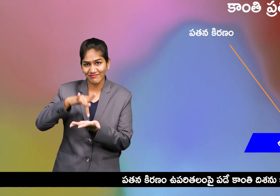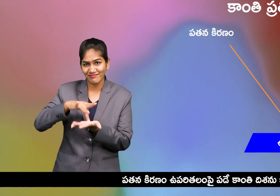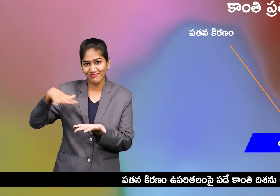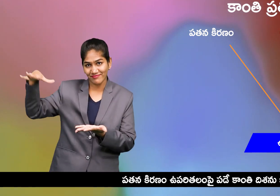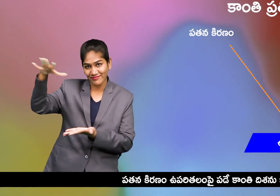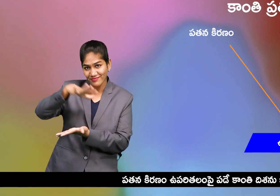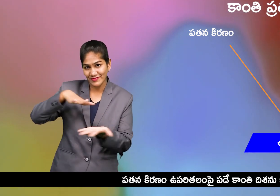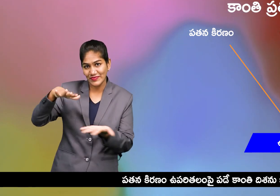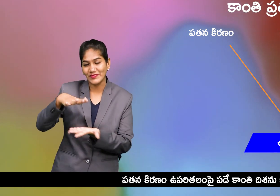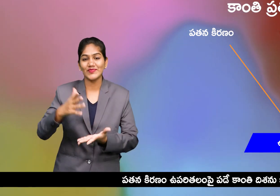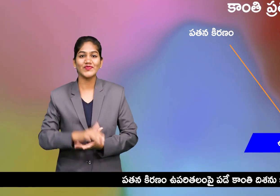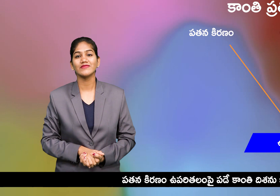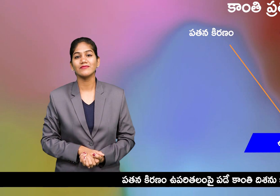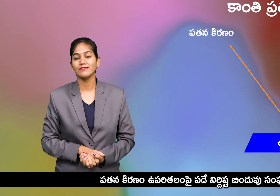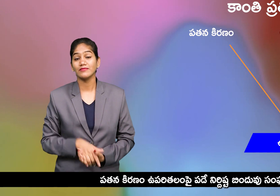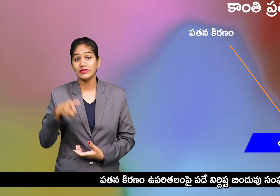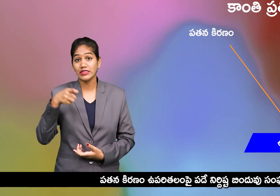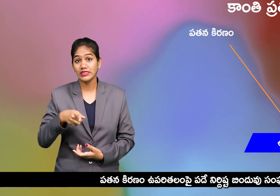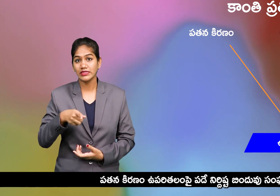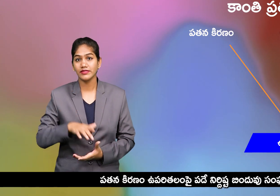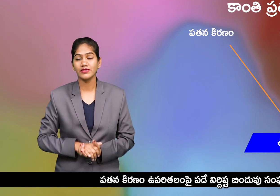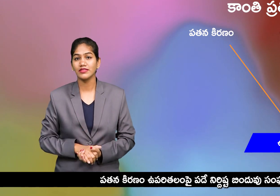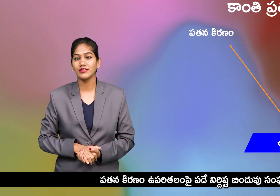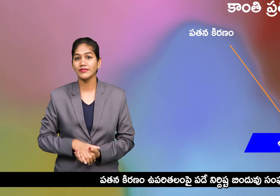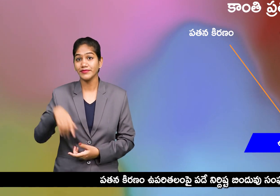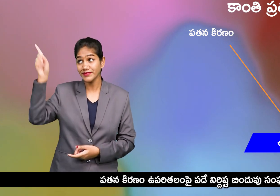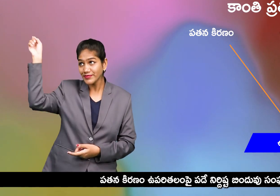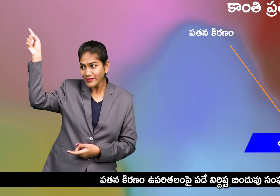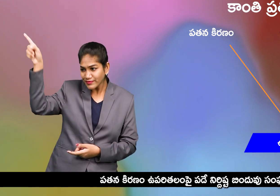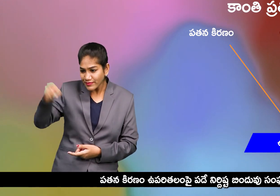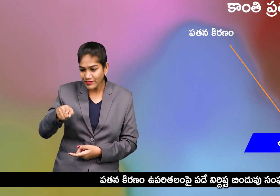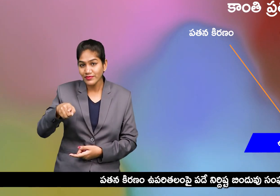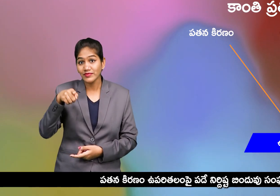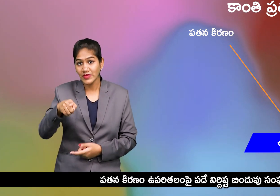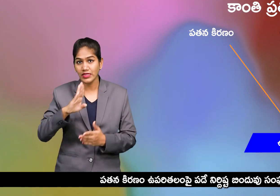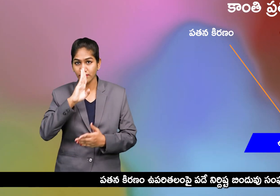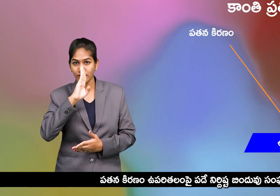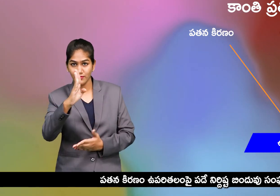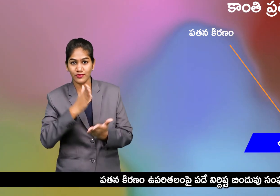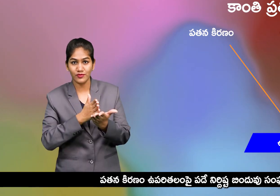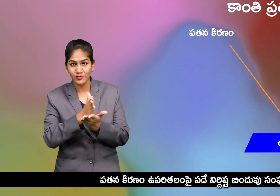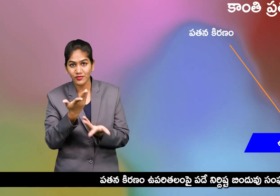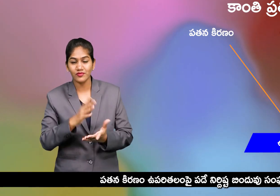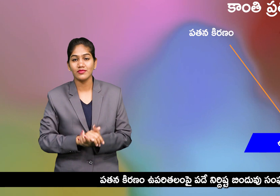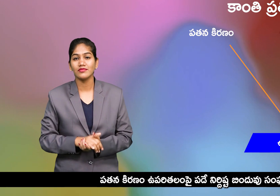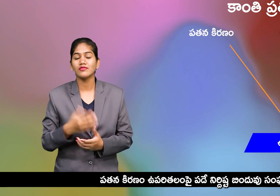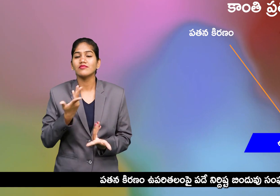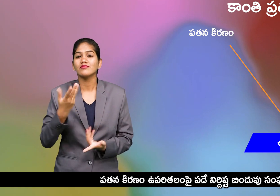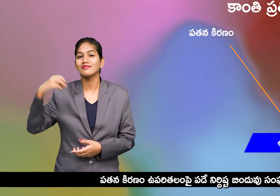కాంతి దిశను ఇస్తుంది. పతన కిరణం ఉపరితలంపై పడే నిర్దిష్ట బిందువు సంఘటనల స్థానం.